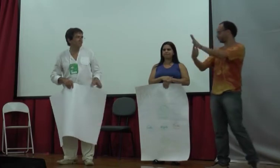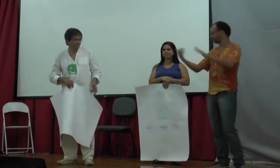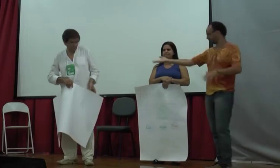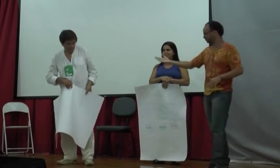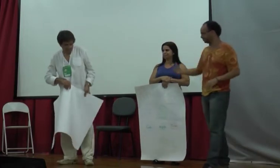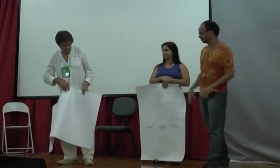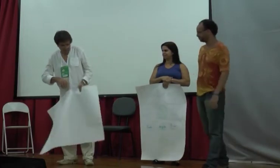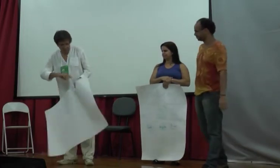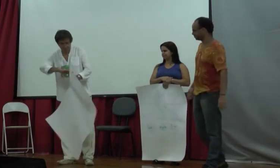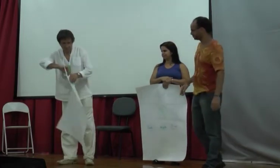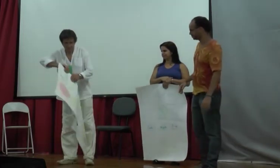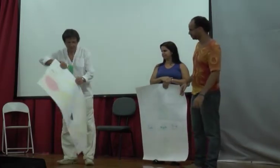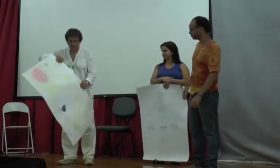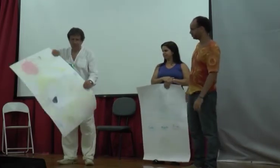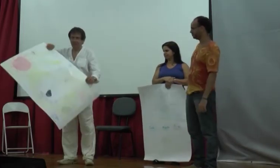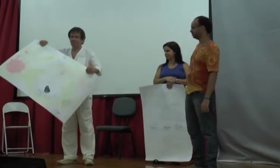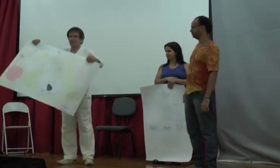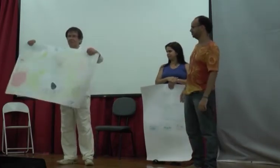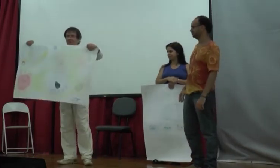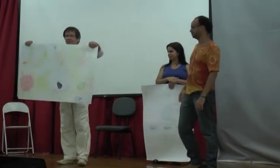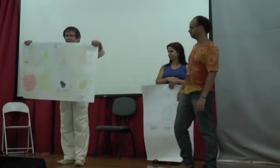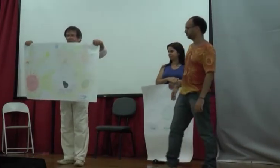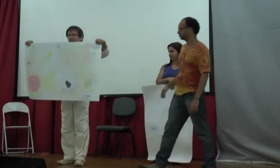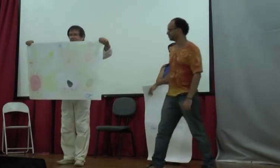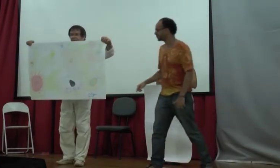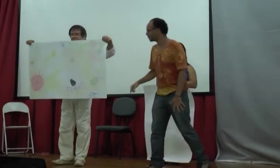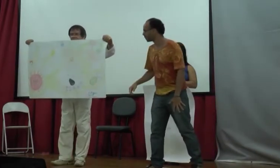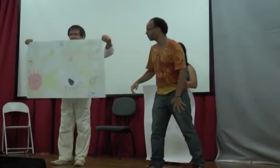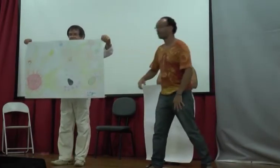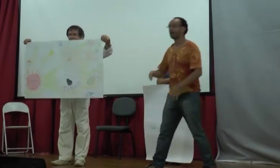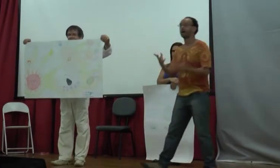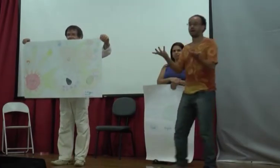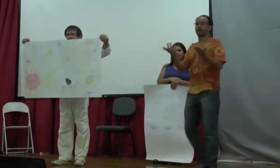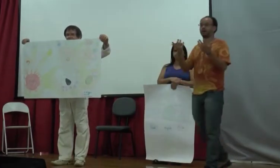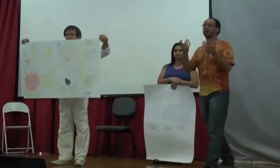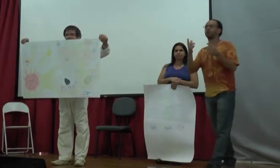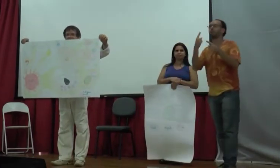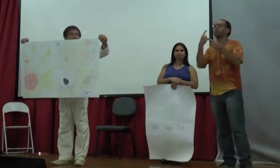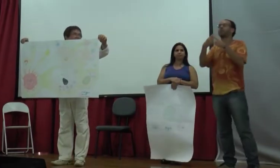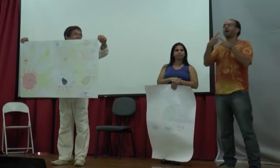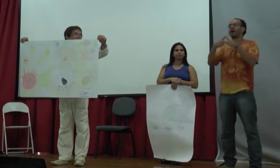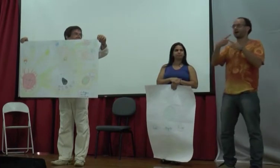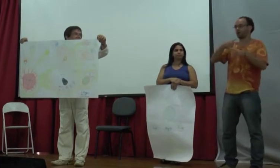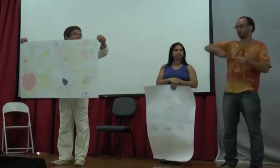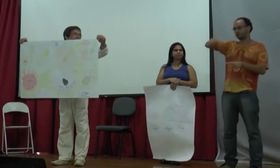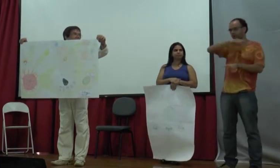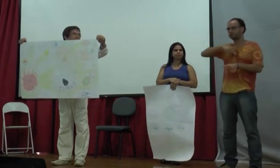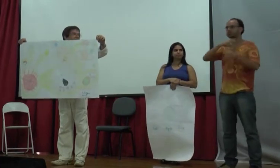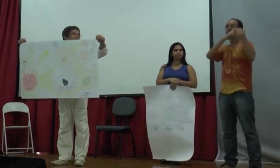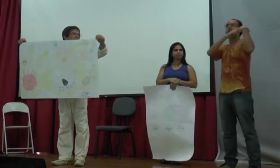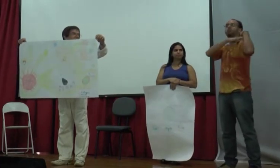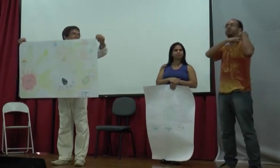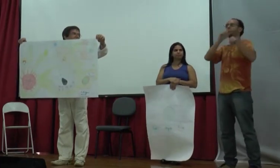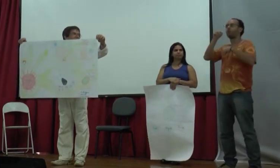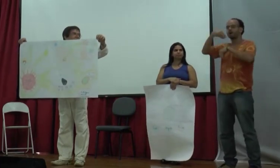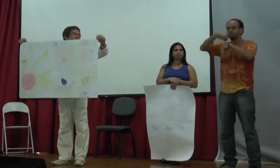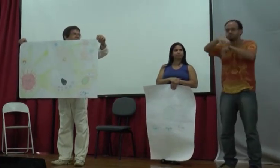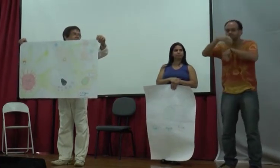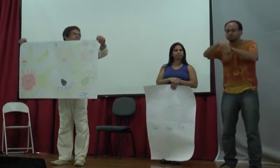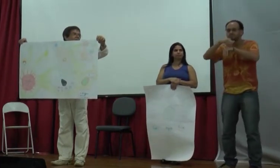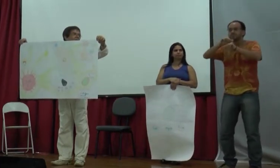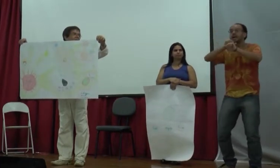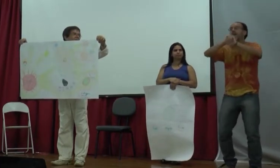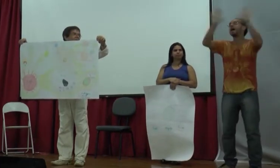compartilhar diferente entre os dois grupos, de surdos e ouvintes. Então ficou assim o resultado. Porque o nosso